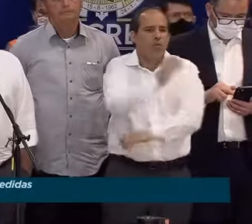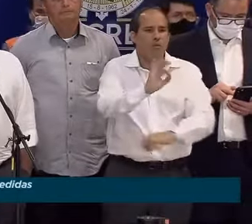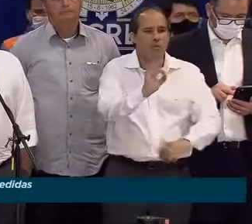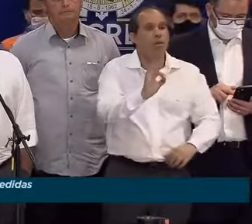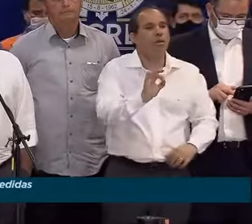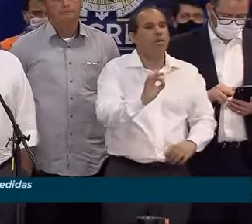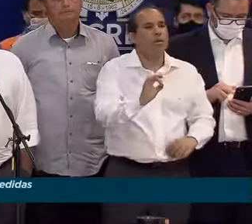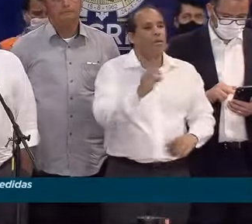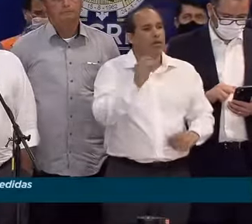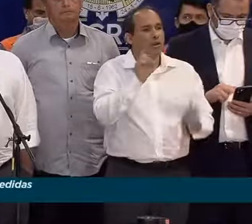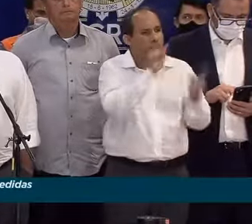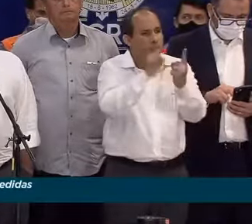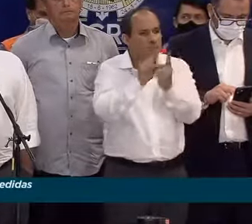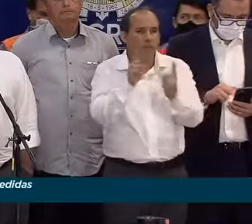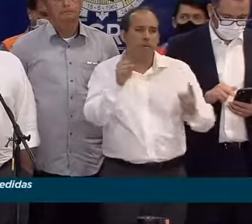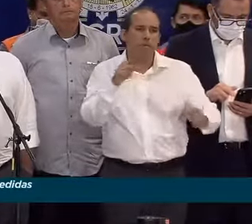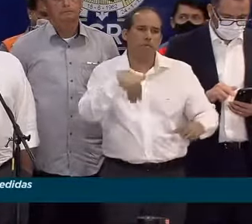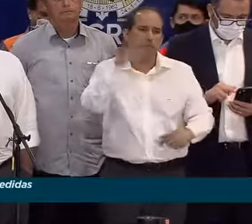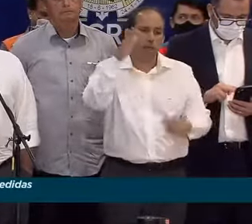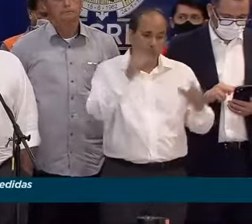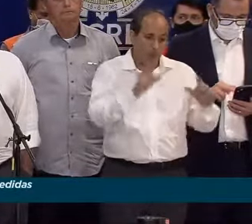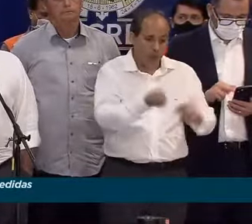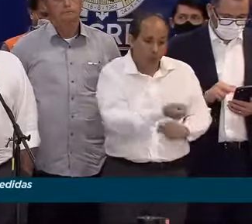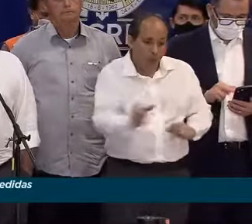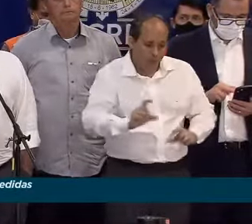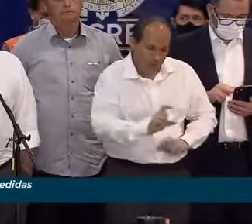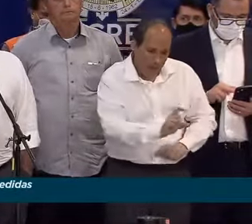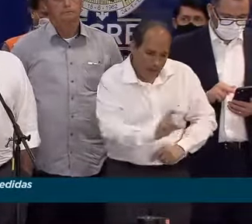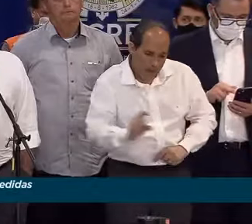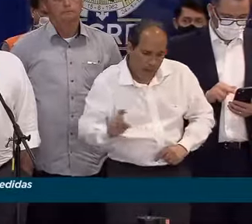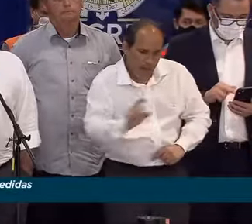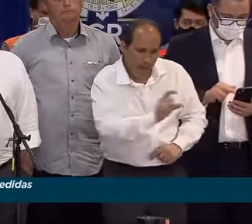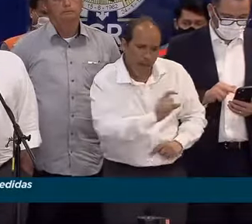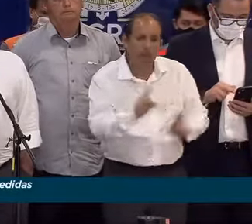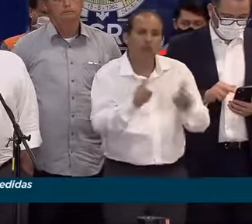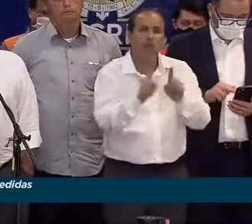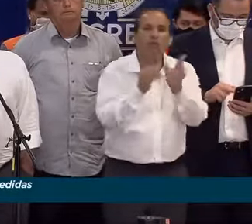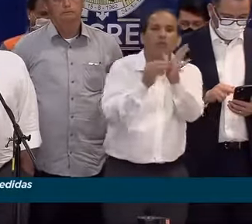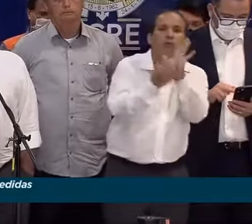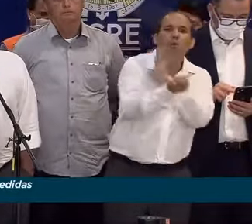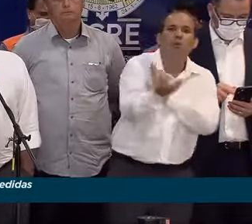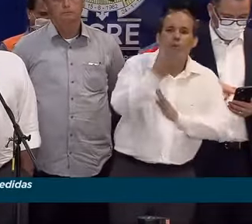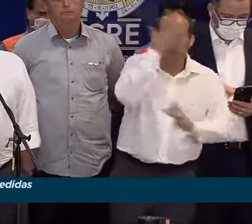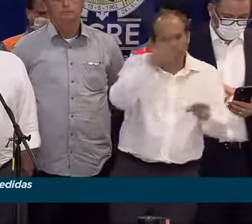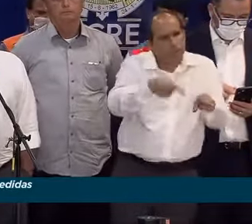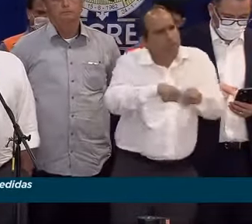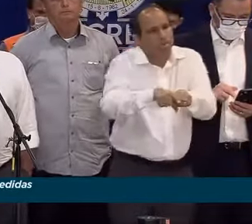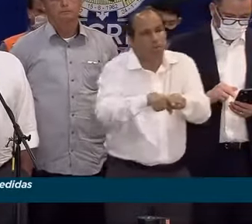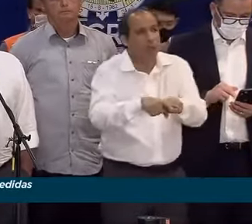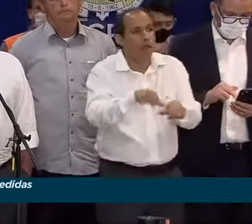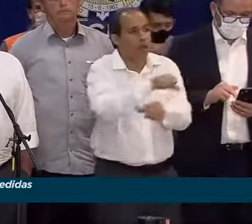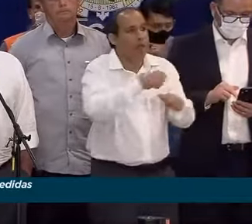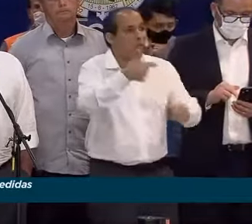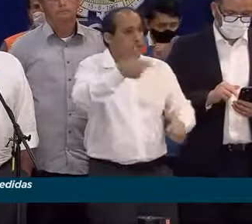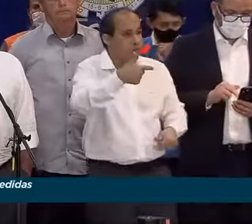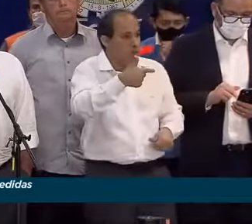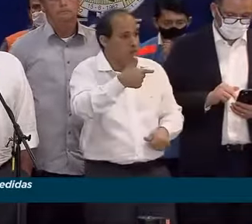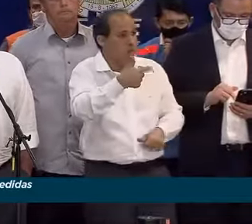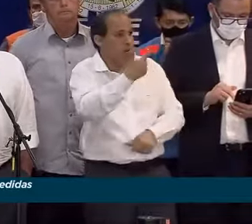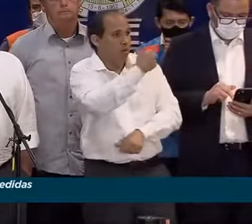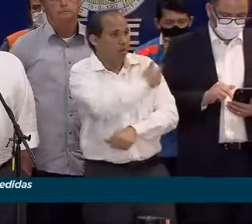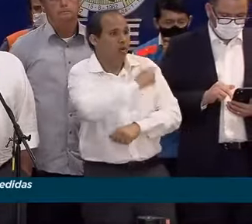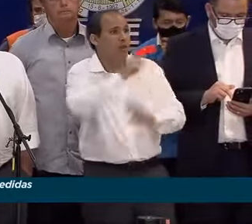número de doses que chegaram, o número de pessoas. A segunda dose dessa vacina são para